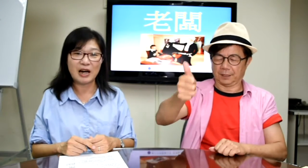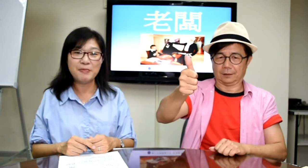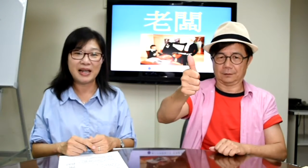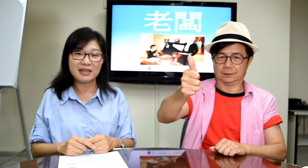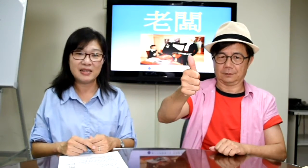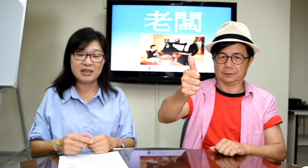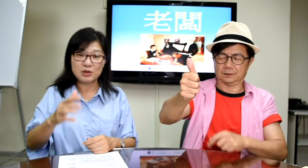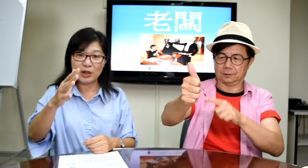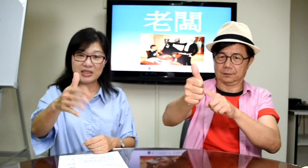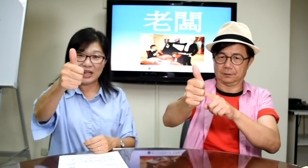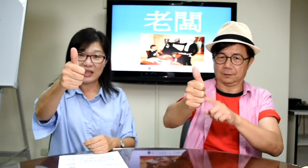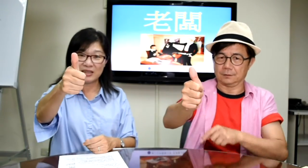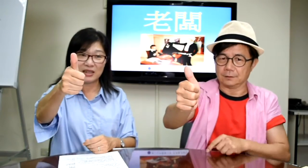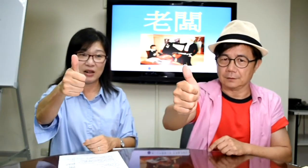老板，抓起来的老大，